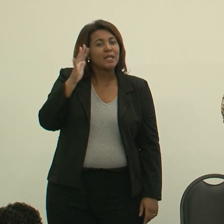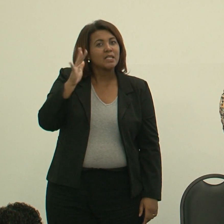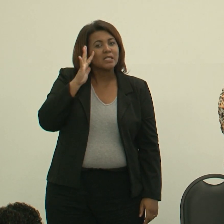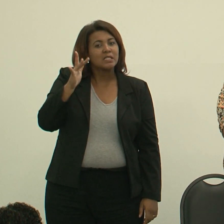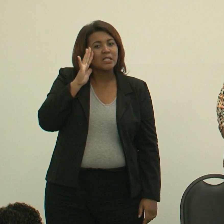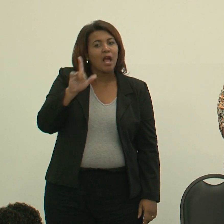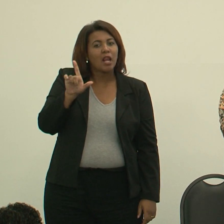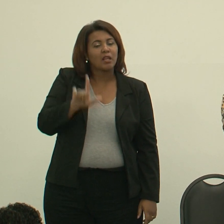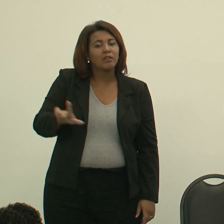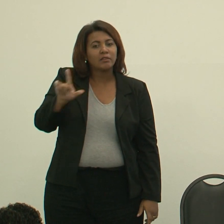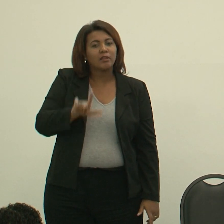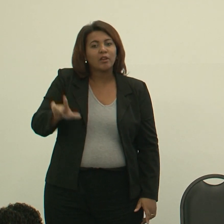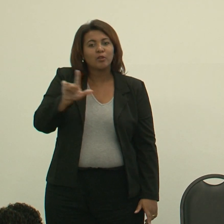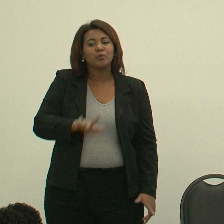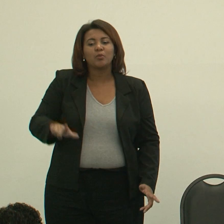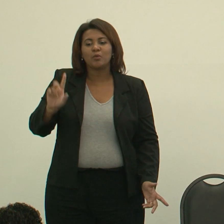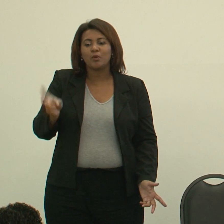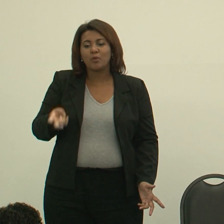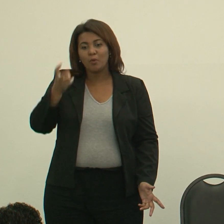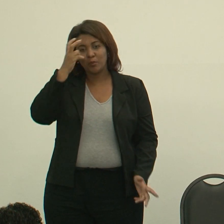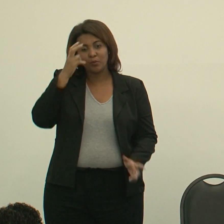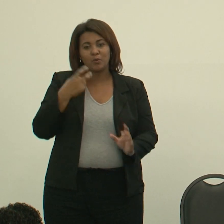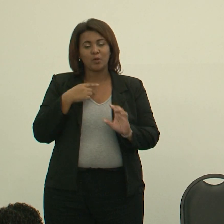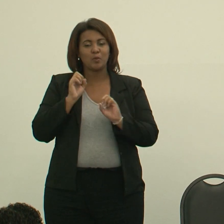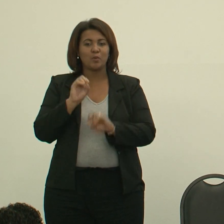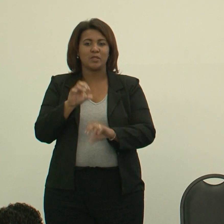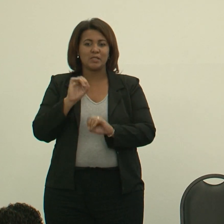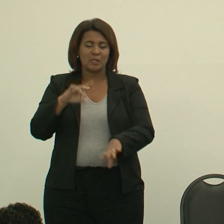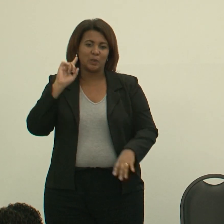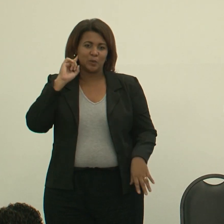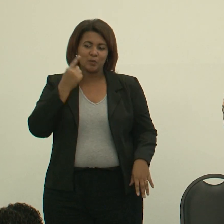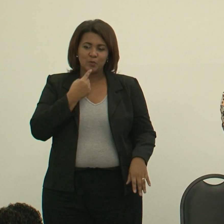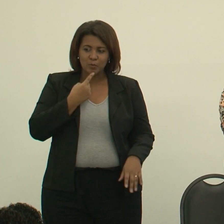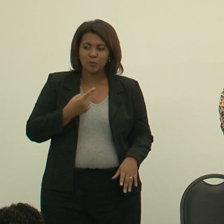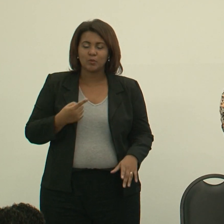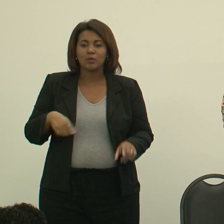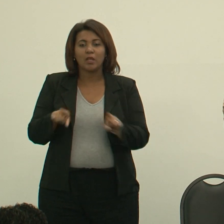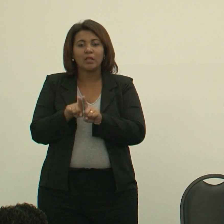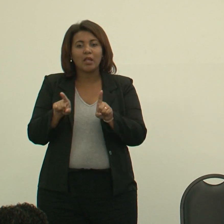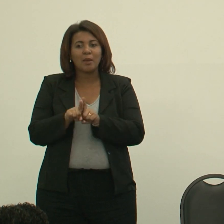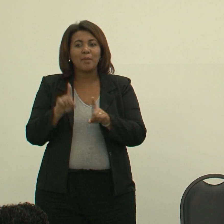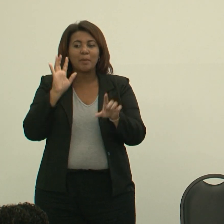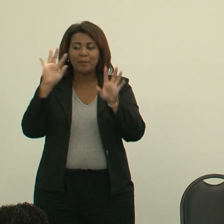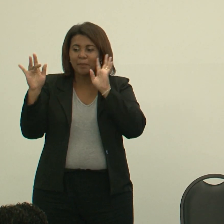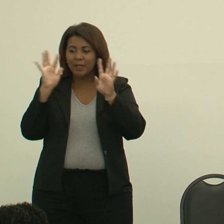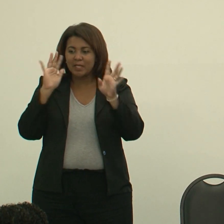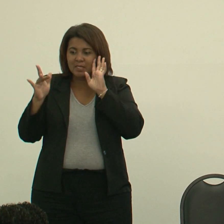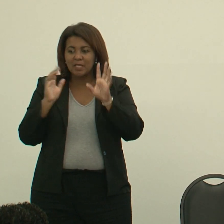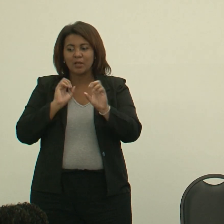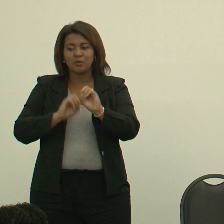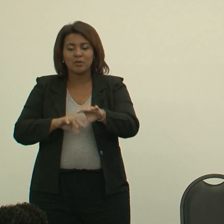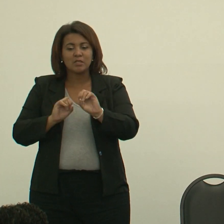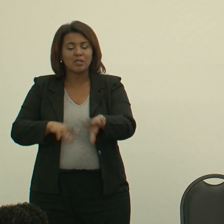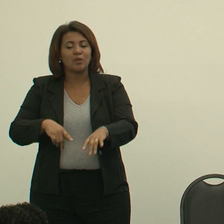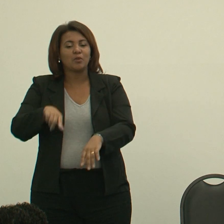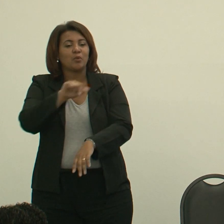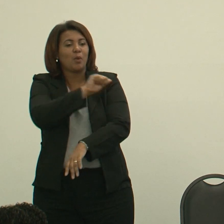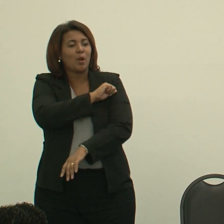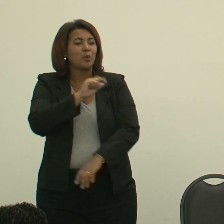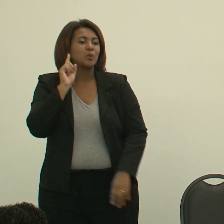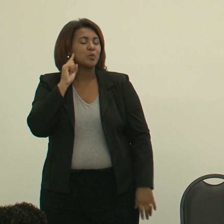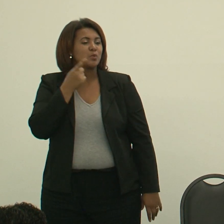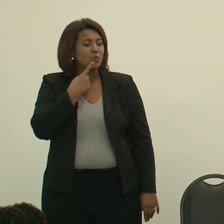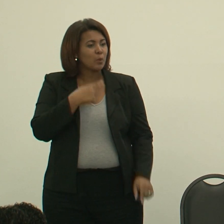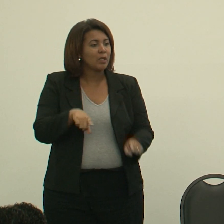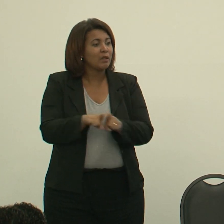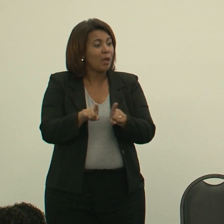e artefatos culturais no ensino do surdo. E agora a gente quer pensar, além do ensino do nosso aluno surdo, a gente quer propor como práticas,